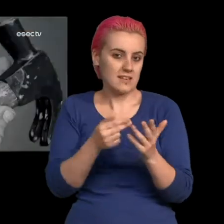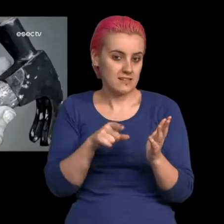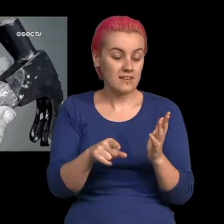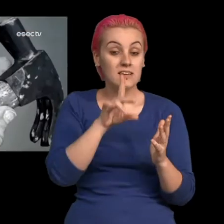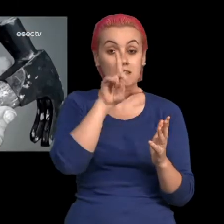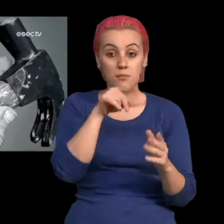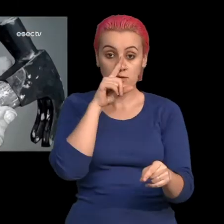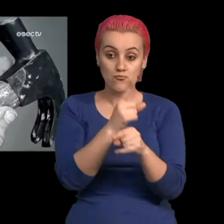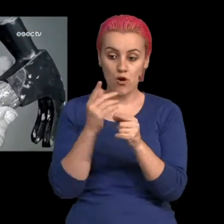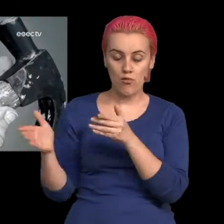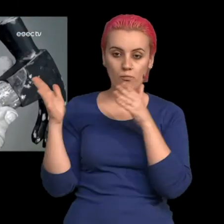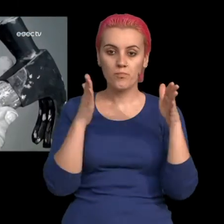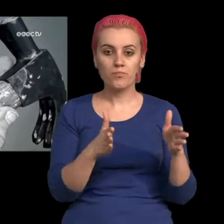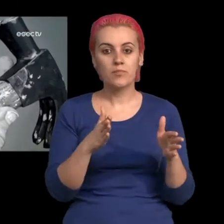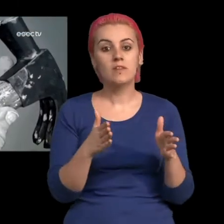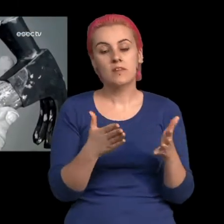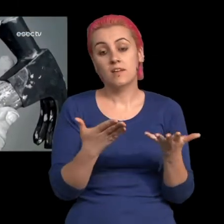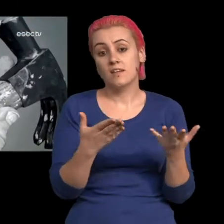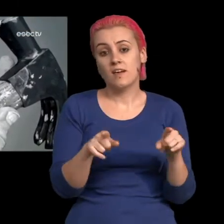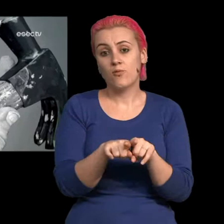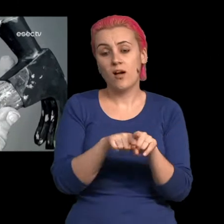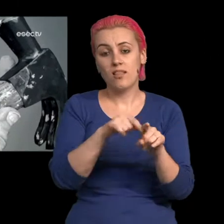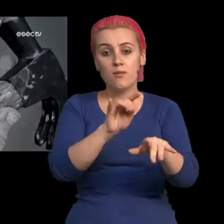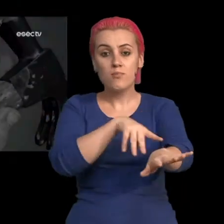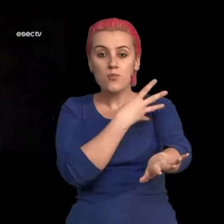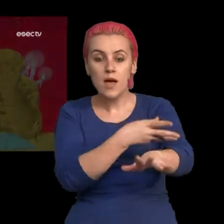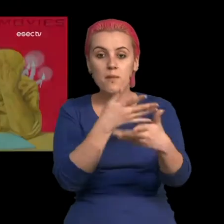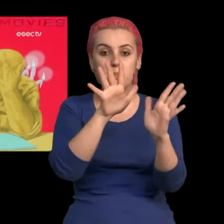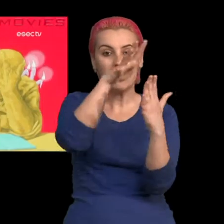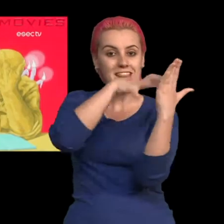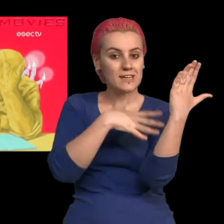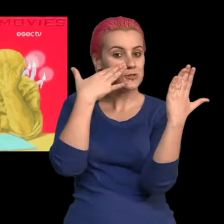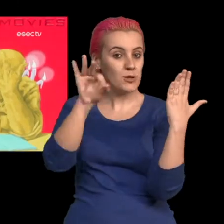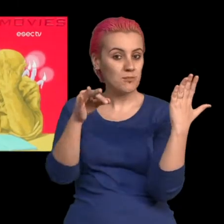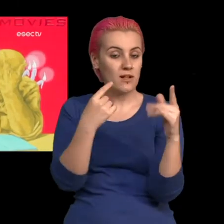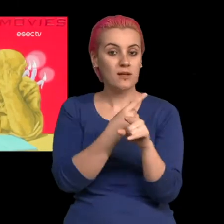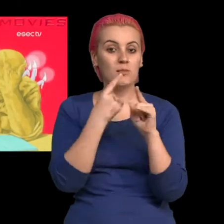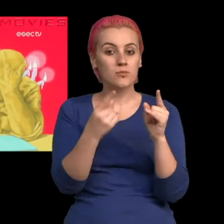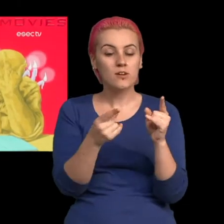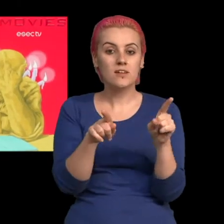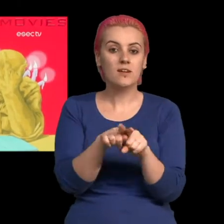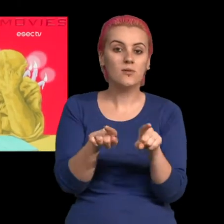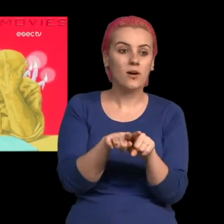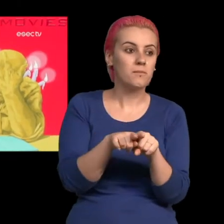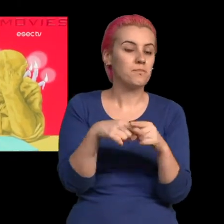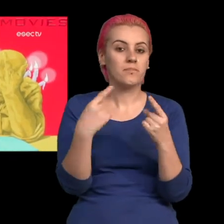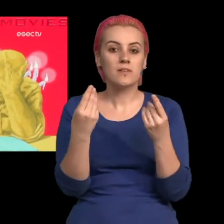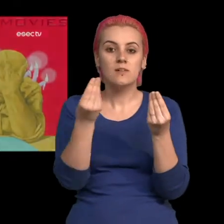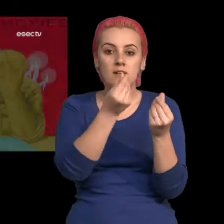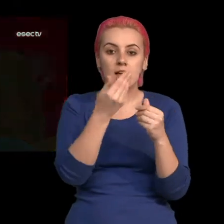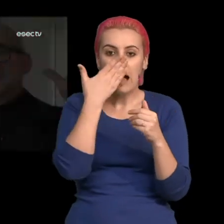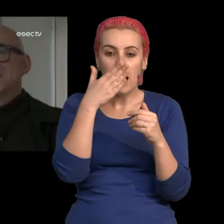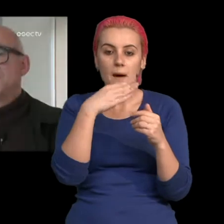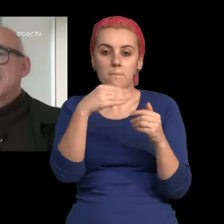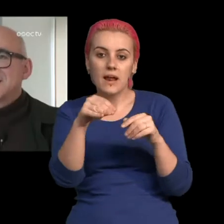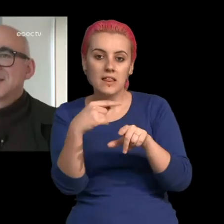E, ao mesmo tempo, é como o Duchamp dizia, é um poema em prosa, no sentido em que, ou um escarrador de prata, em que é uma coisa, ao mesmo